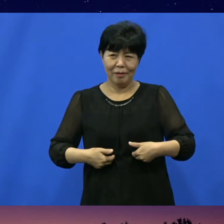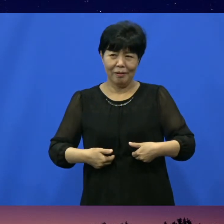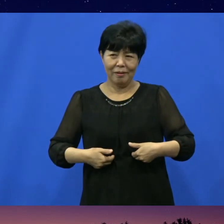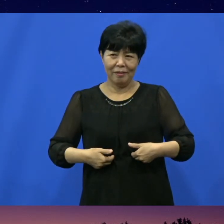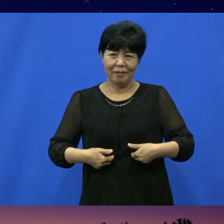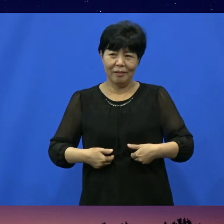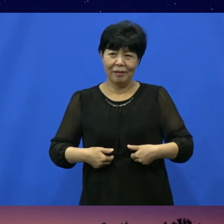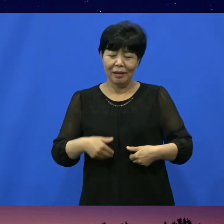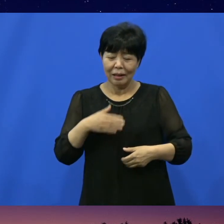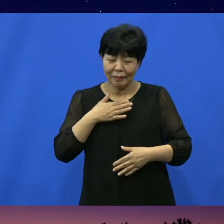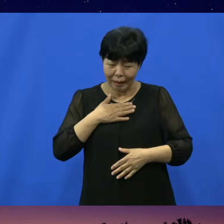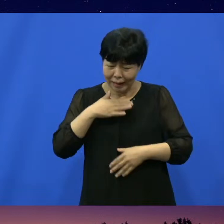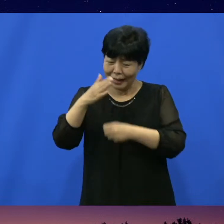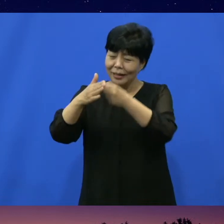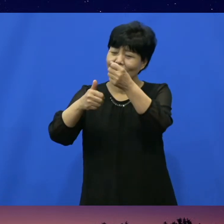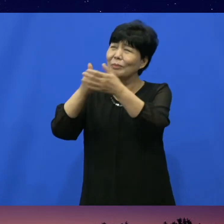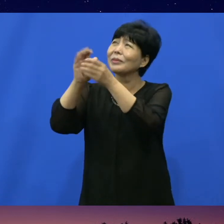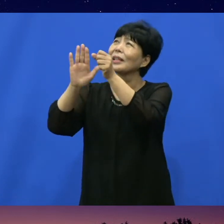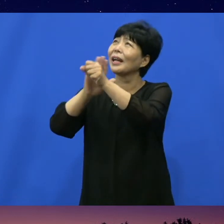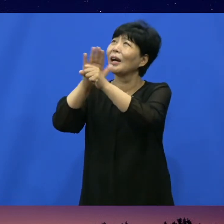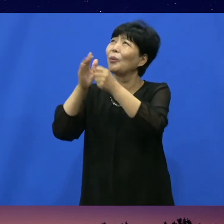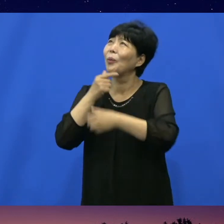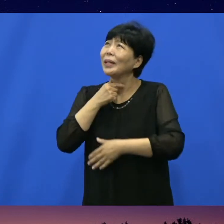사랑을 원해.